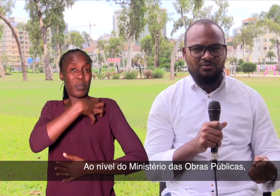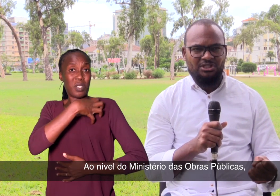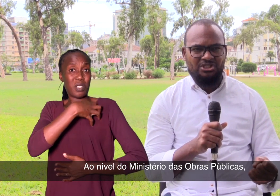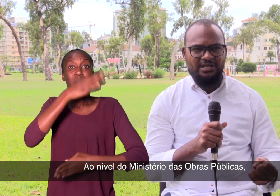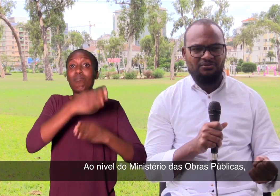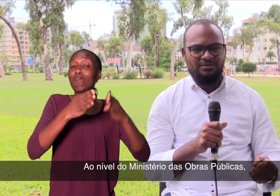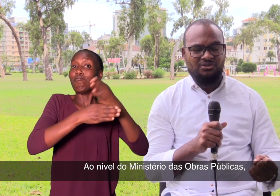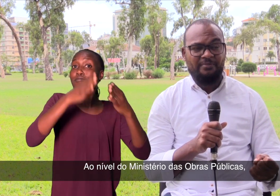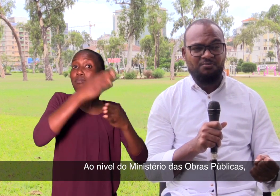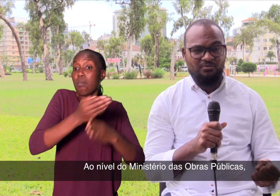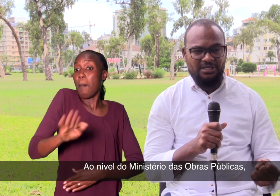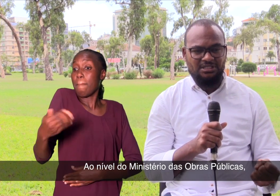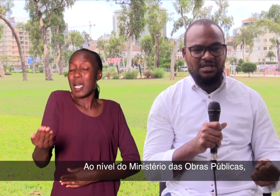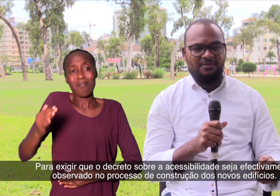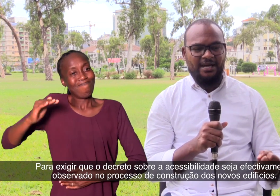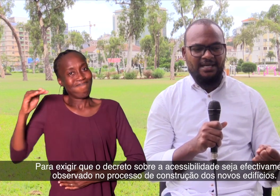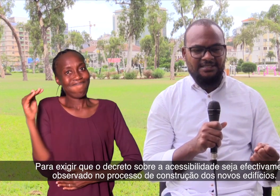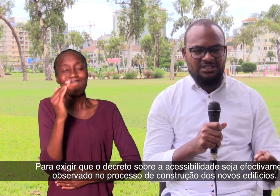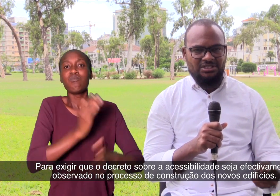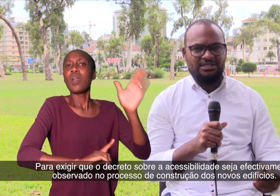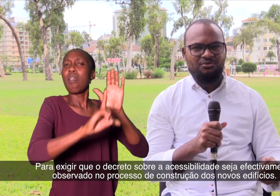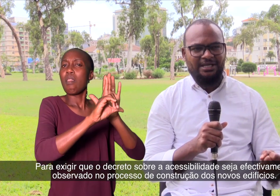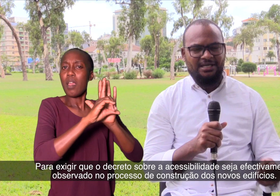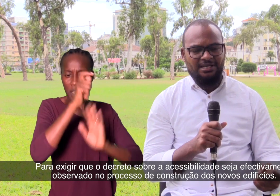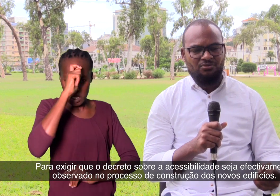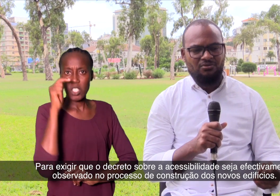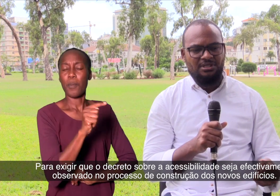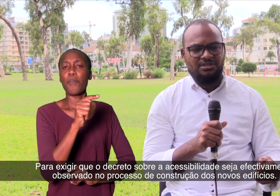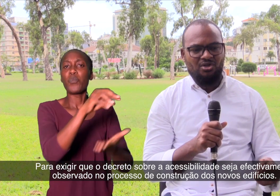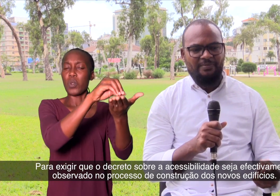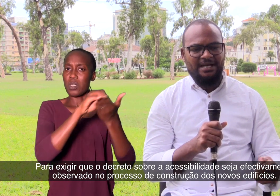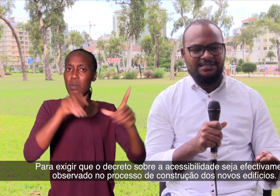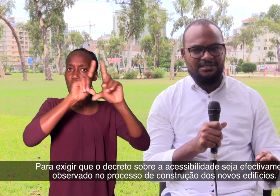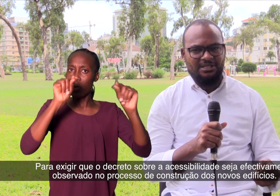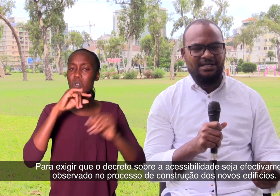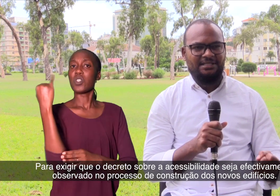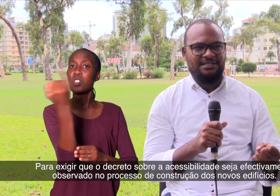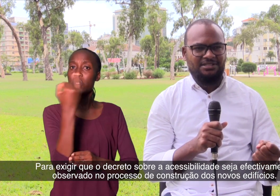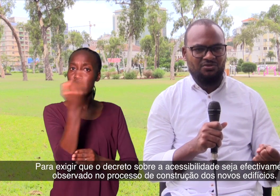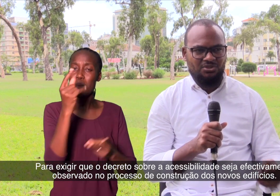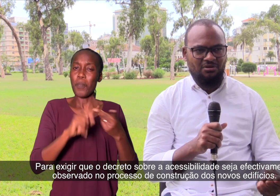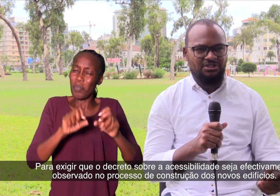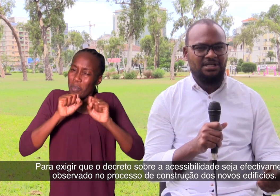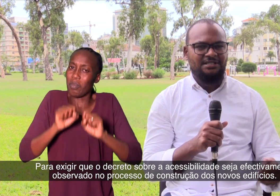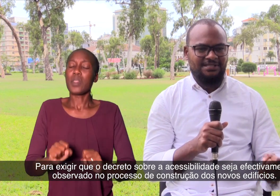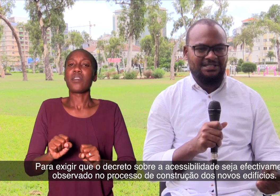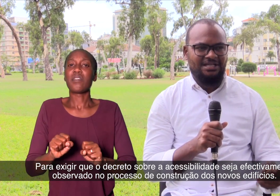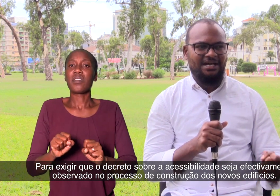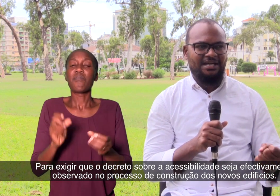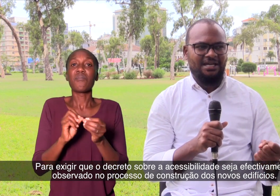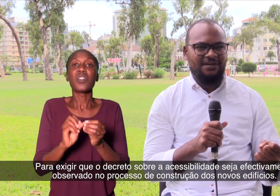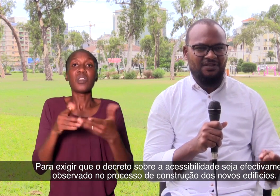nível do Ministério das Obras Públicas para exigir que o decreto sobre a acessibilidade das instituições